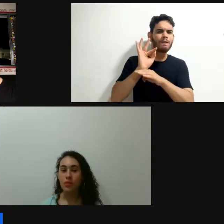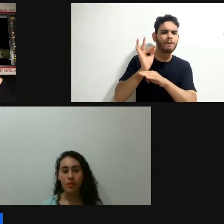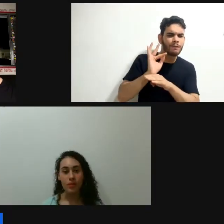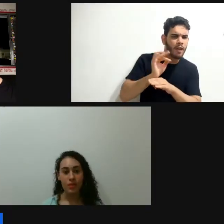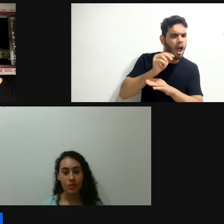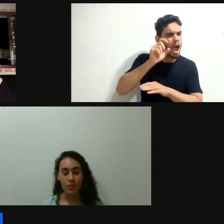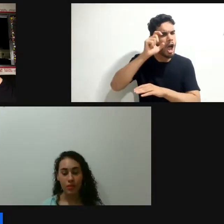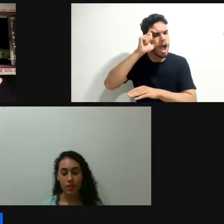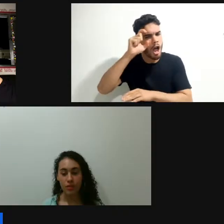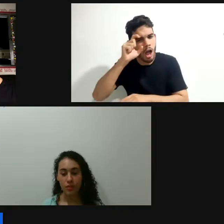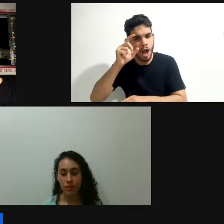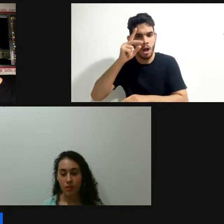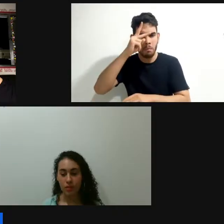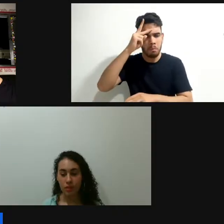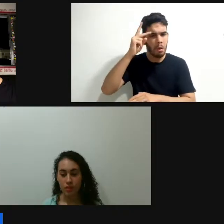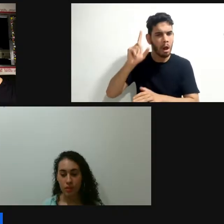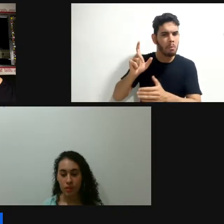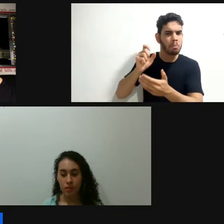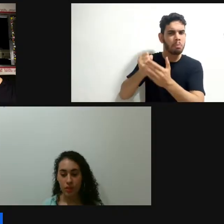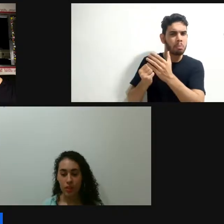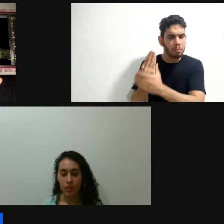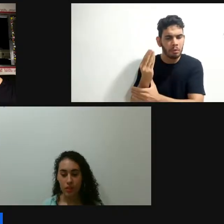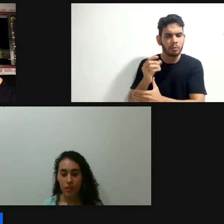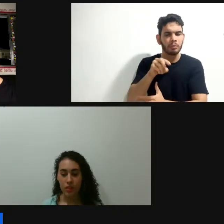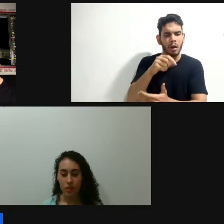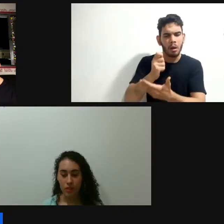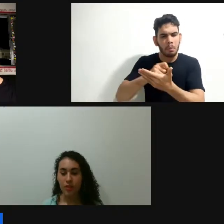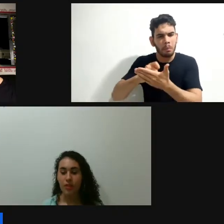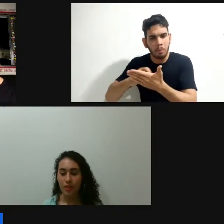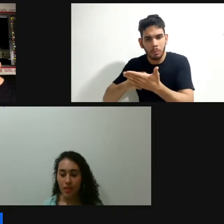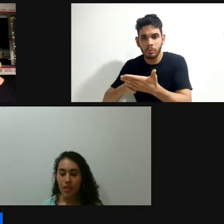te motivou também a escrever a sua história.